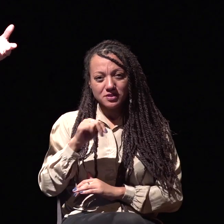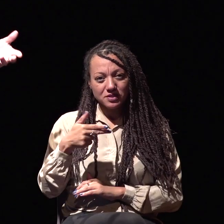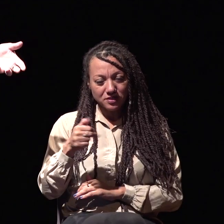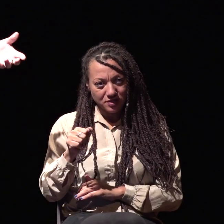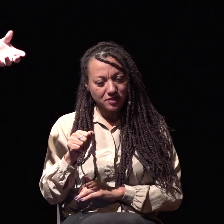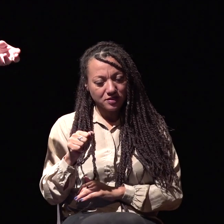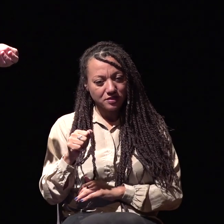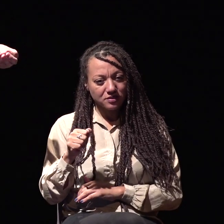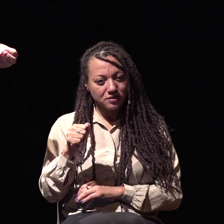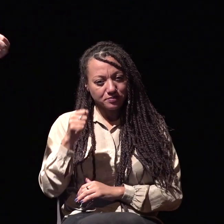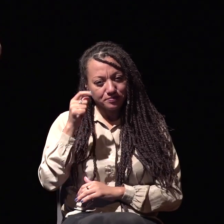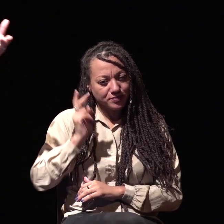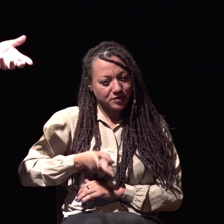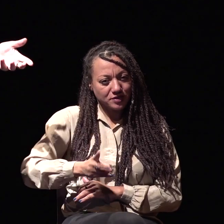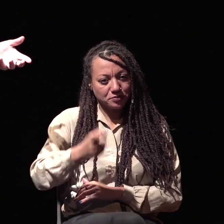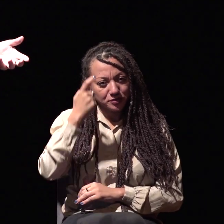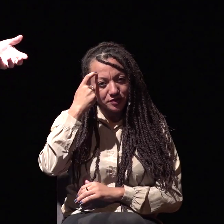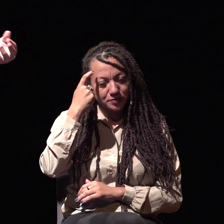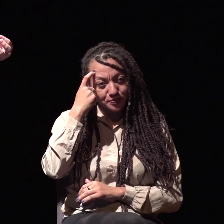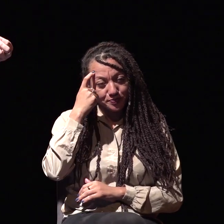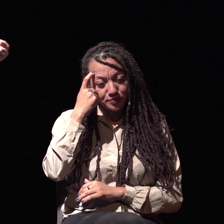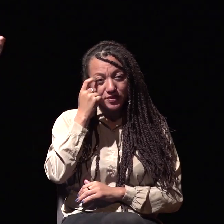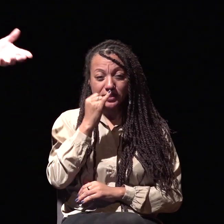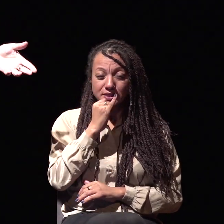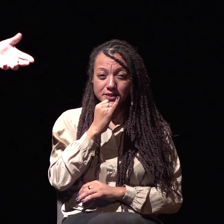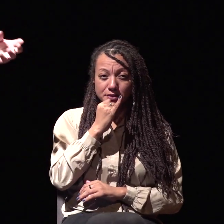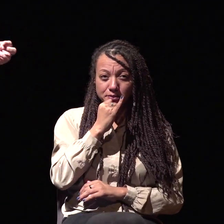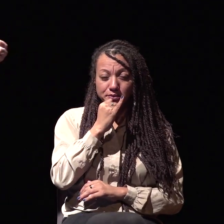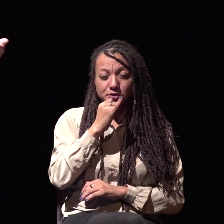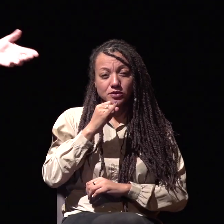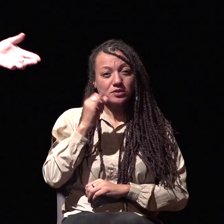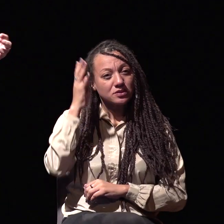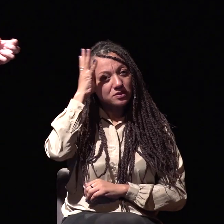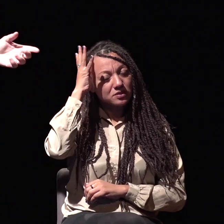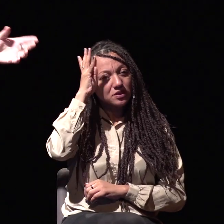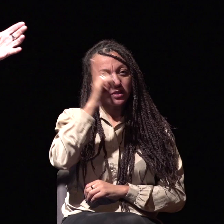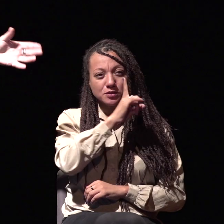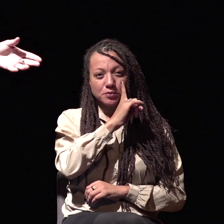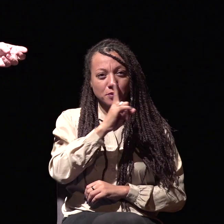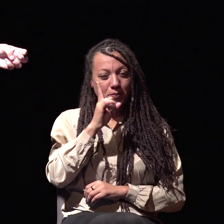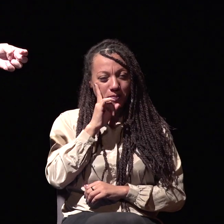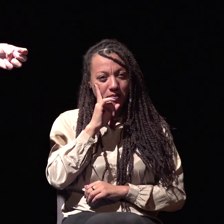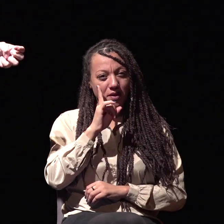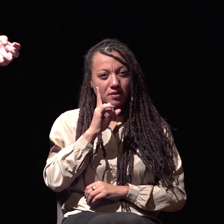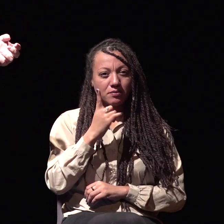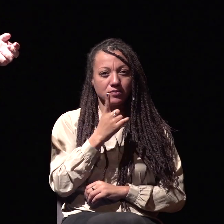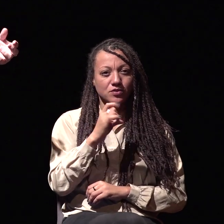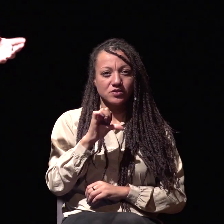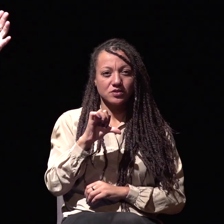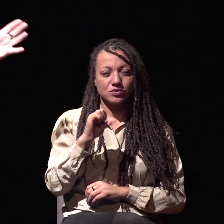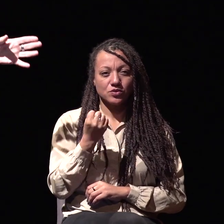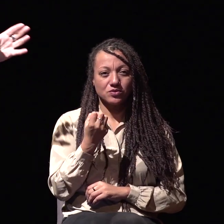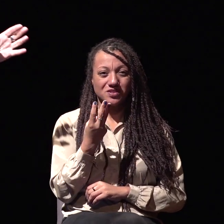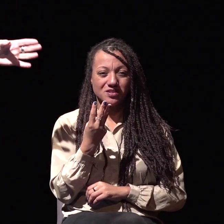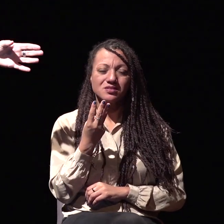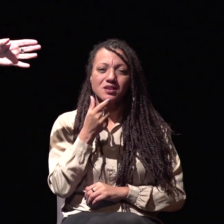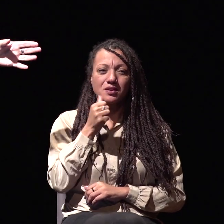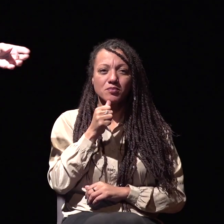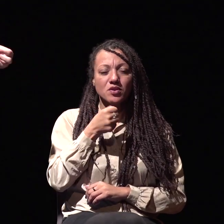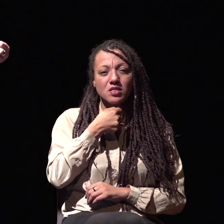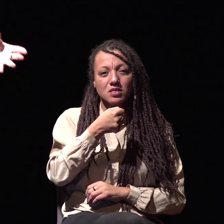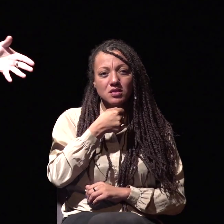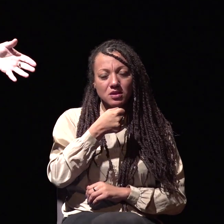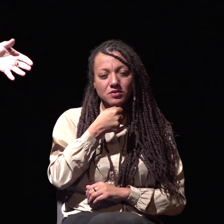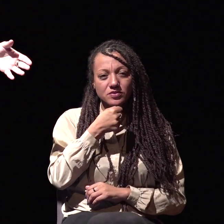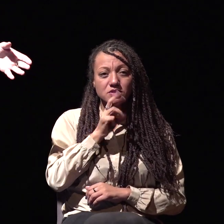Quando ela vai fazer o projeto do Sesc Pompeia, tem uma entrevista que ela dá para a revista Interview, de 1983, em que ela fala algo do